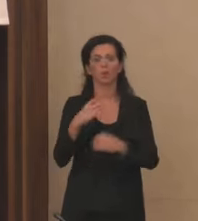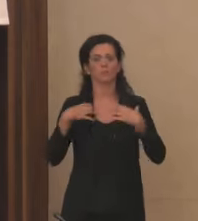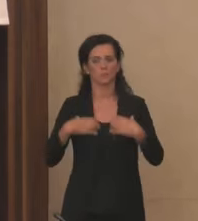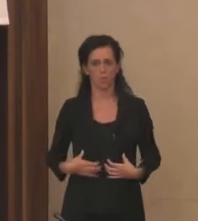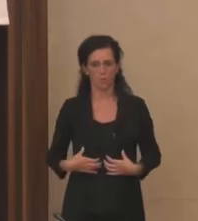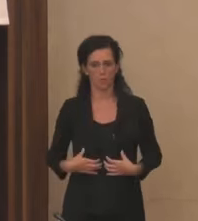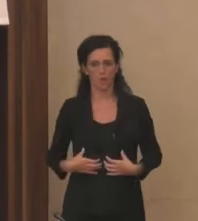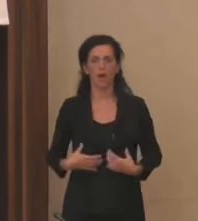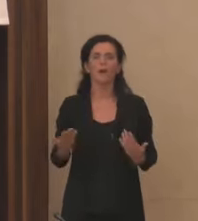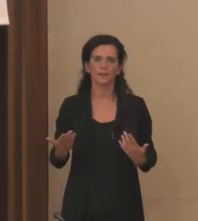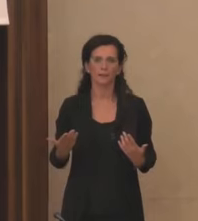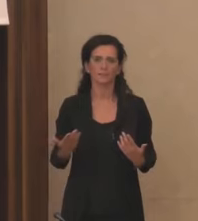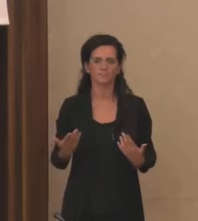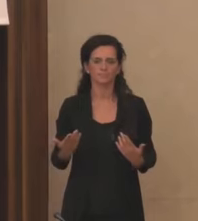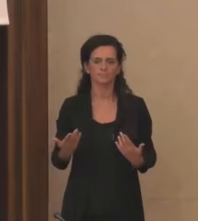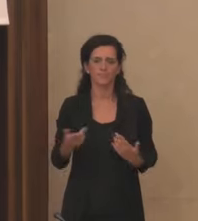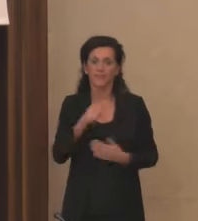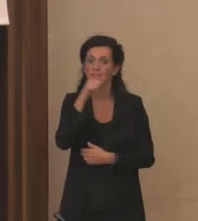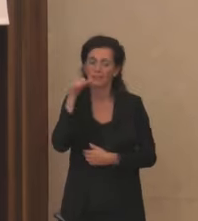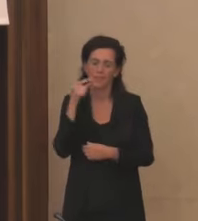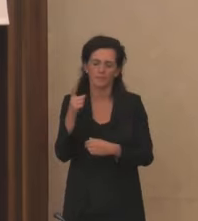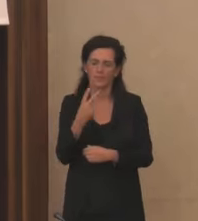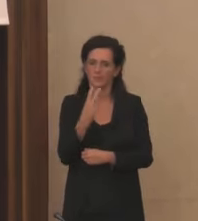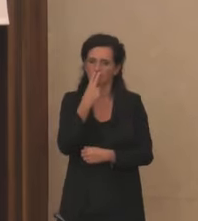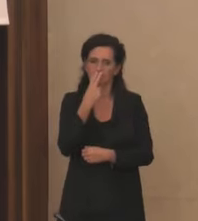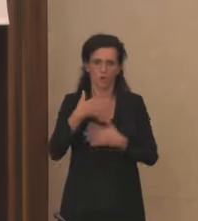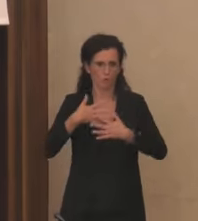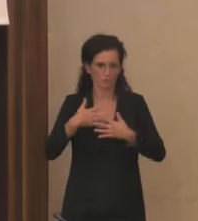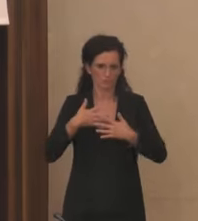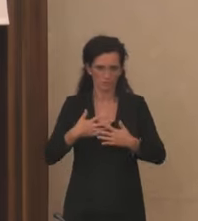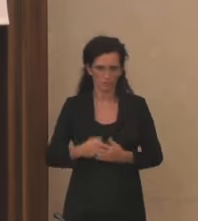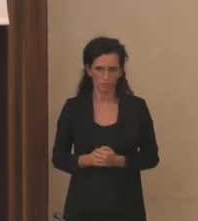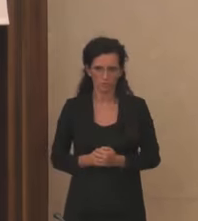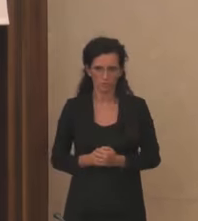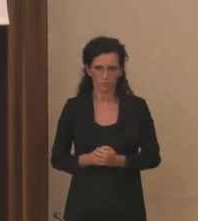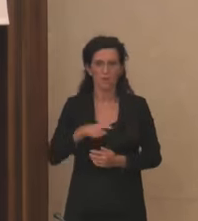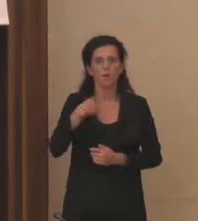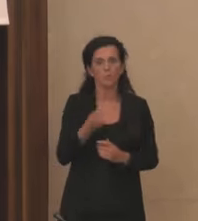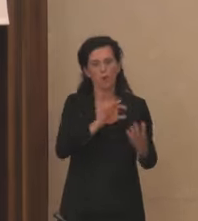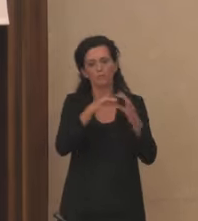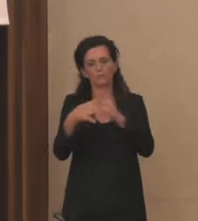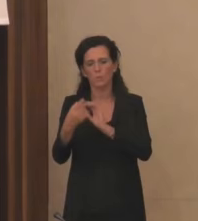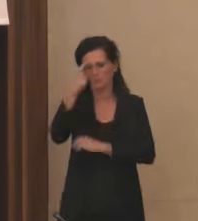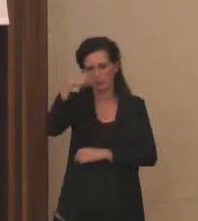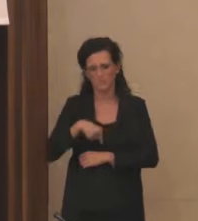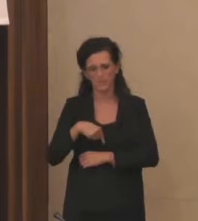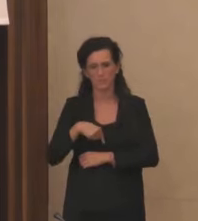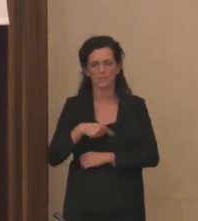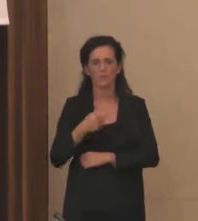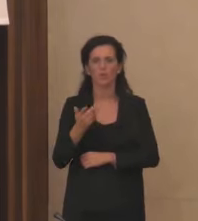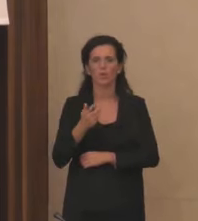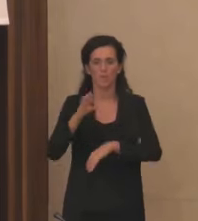e probabilmente con un fabbisogno di ossigeno. E poi le conseguenze psichiche della malattia, l'aumento dell'incidenza